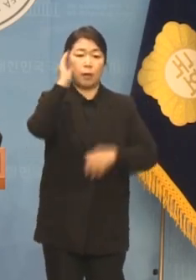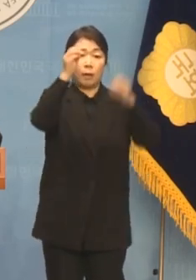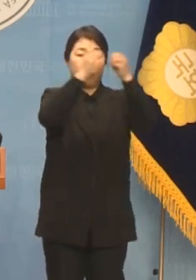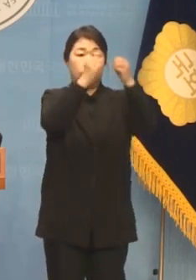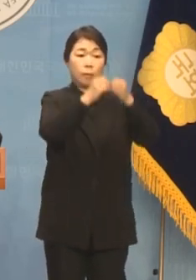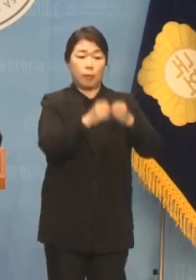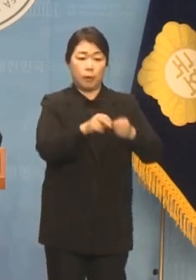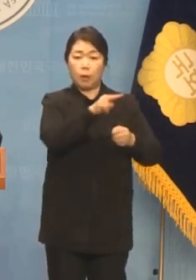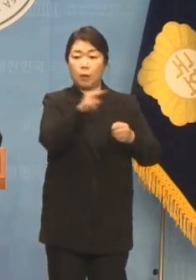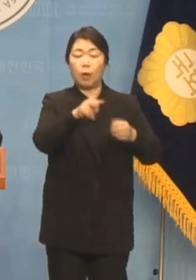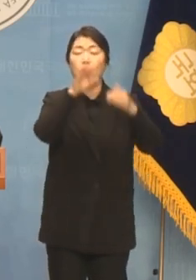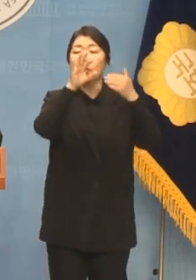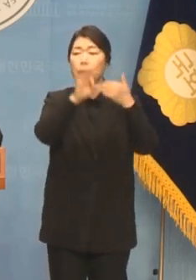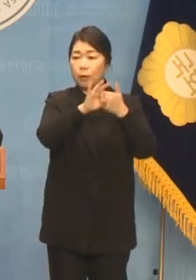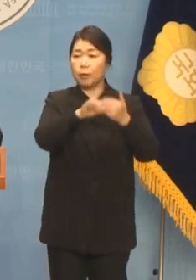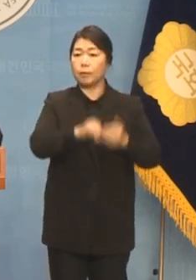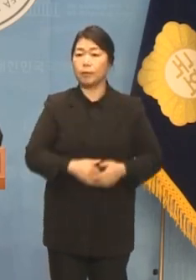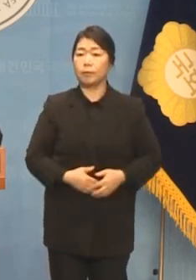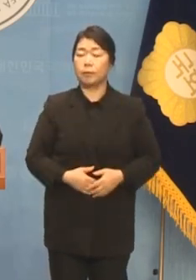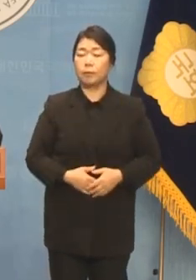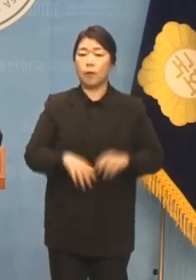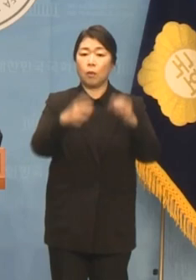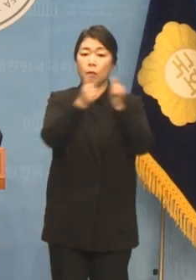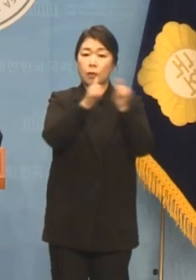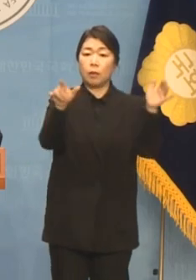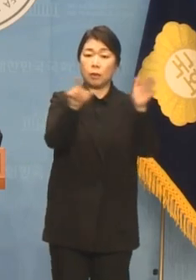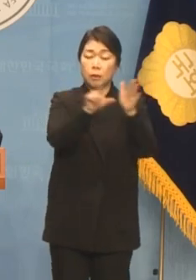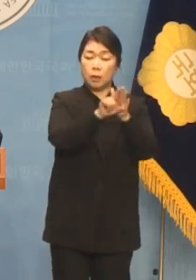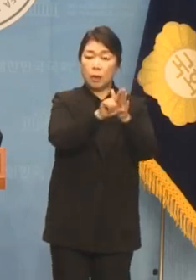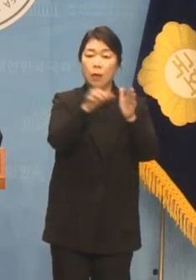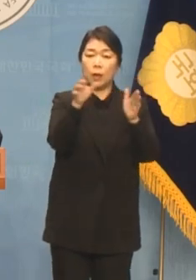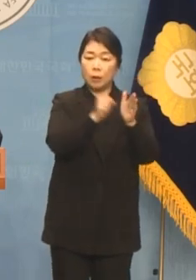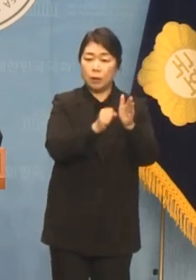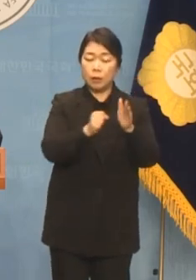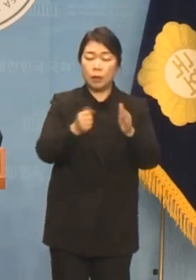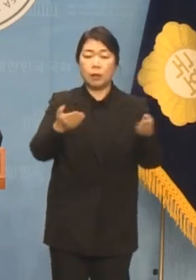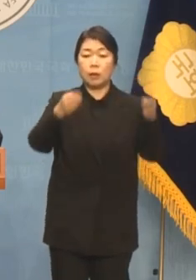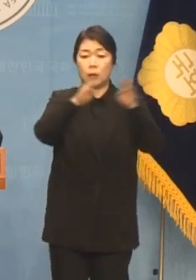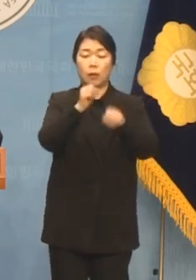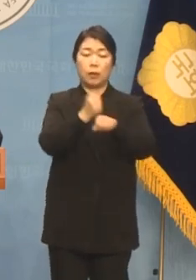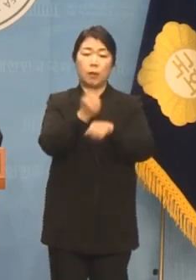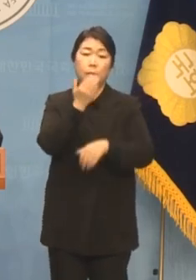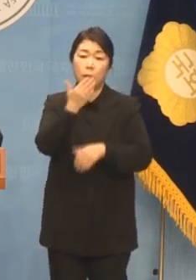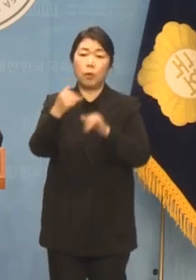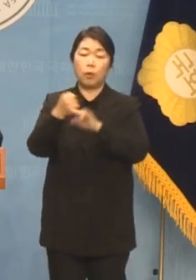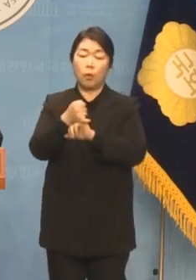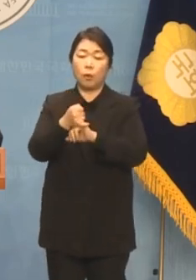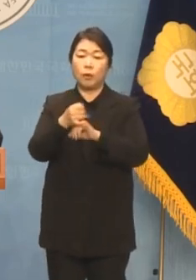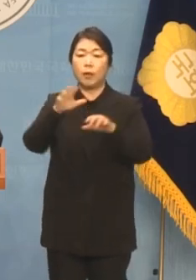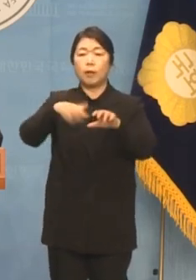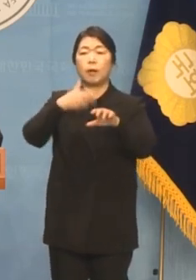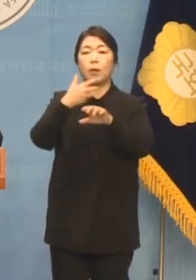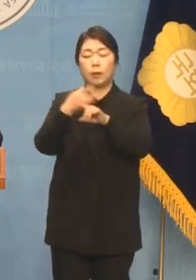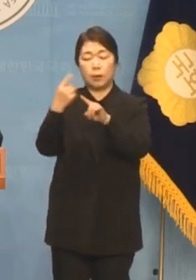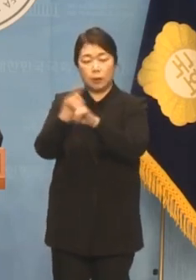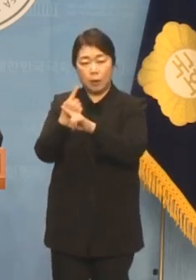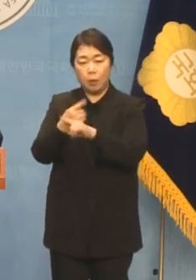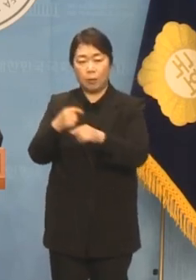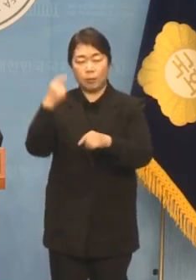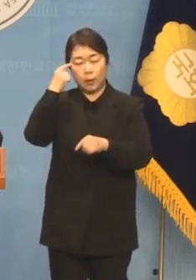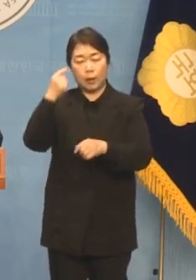적혀 있습니다 국민들이 신뢰하는 기간이 될 수 있도록 혁신하고 소신을